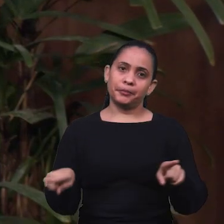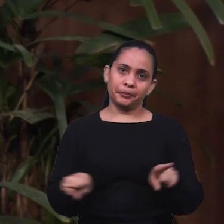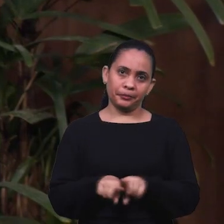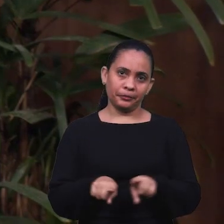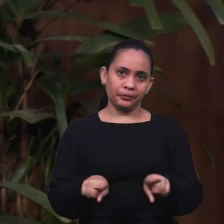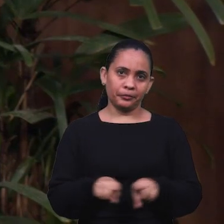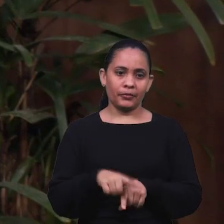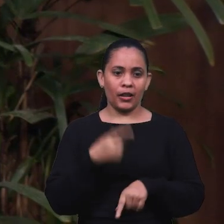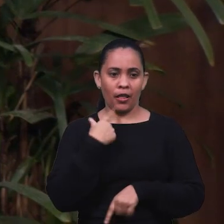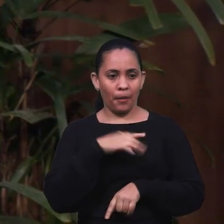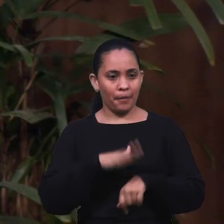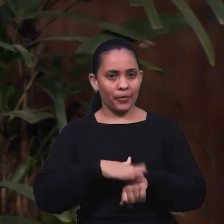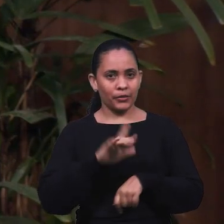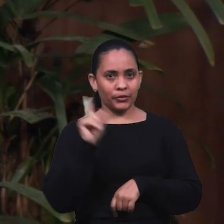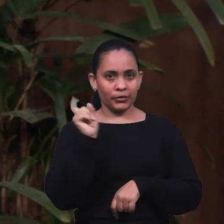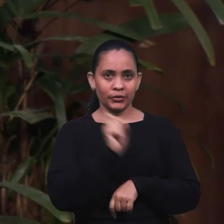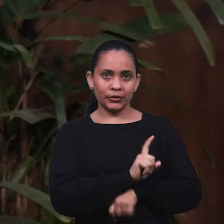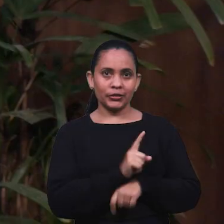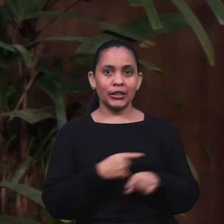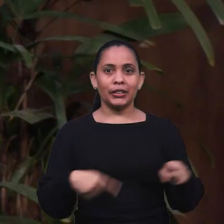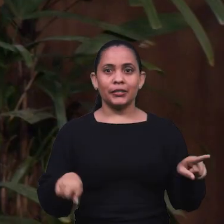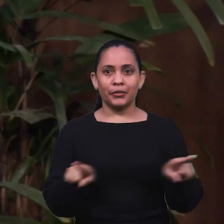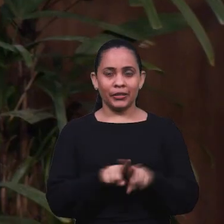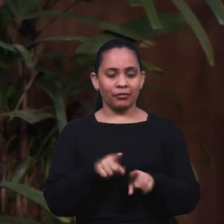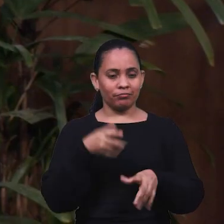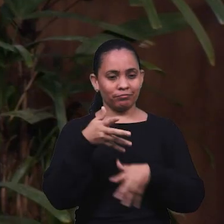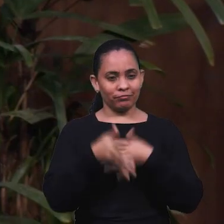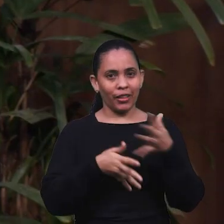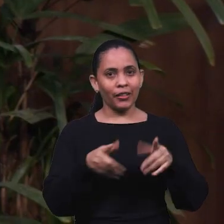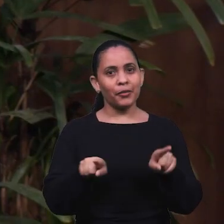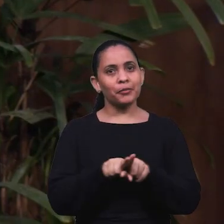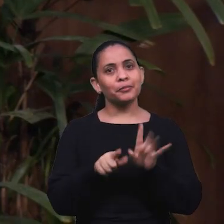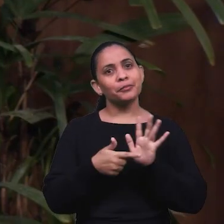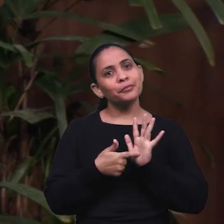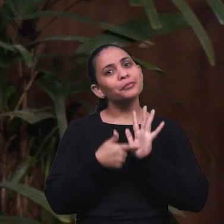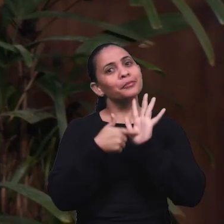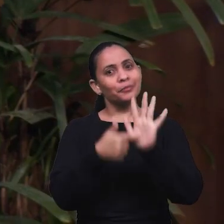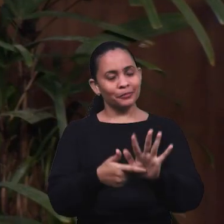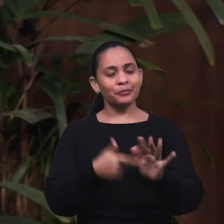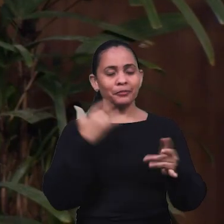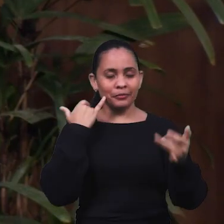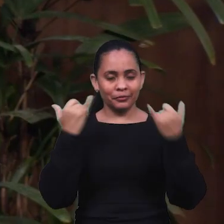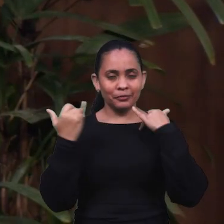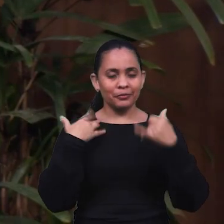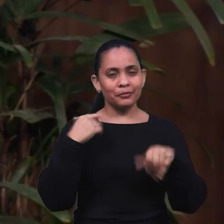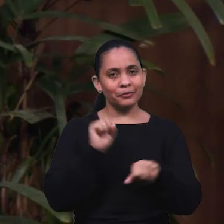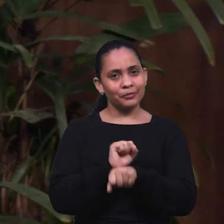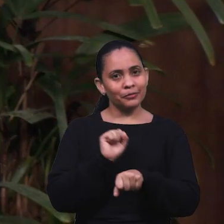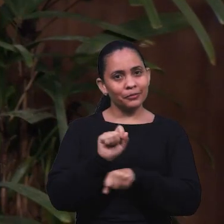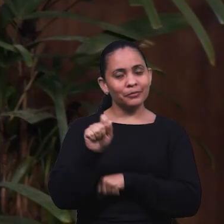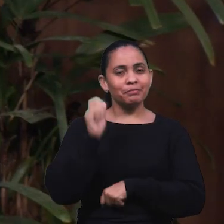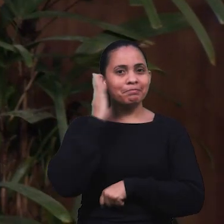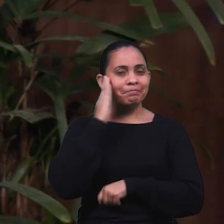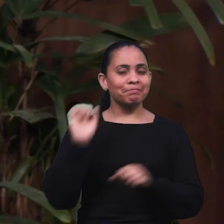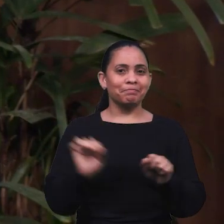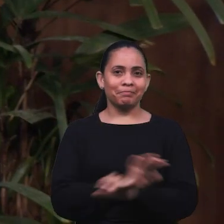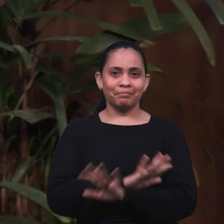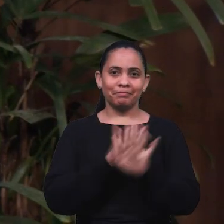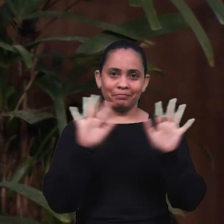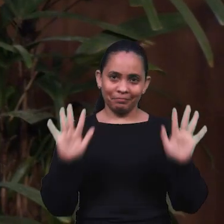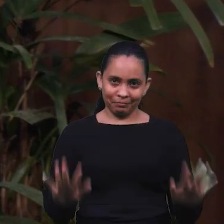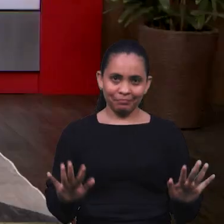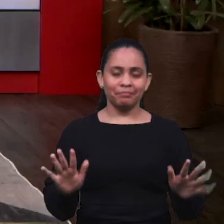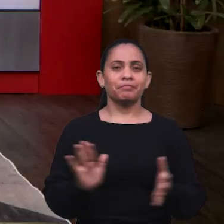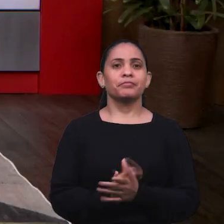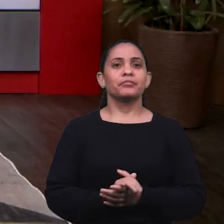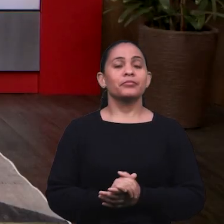é mais complicado, nem todo mundo sabe a língua de sinais, então nós estamos aqui para trazer essas informações e eu espero que tenha sido esclarecedor. Doutora,